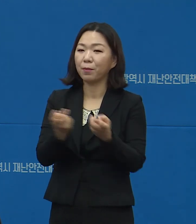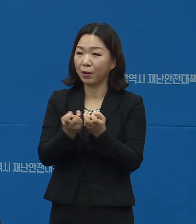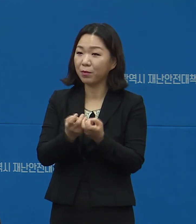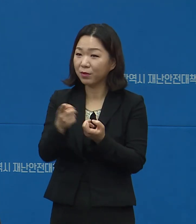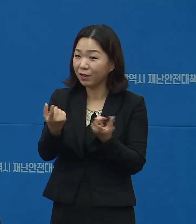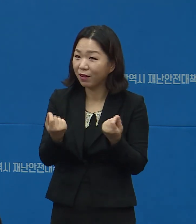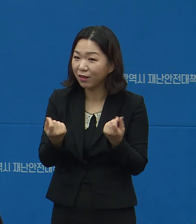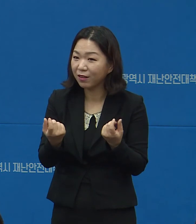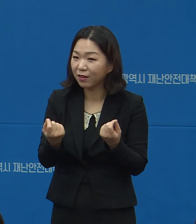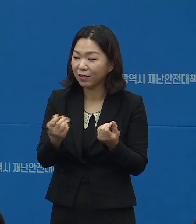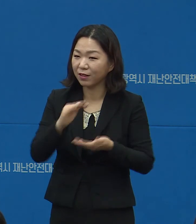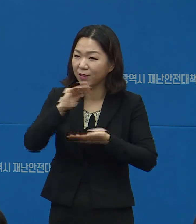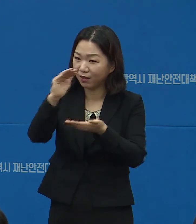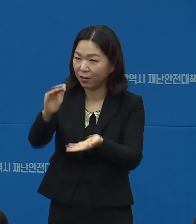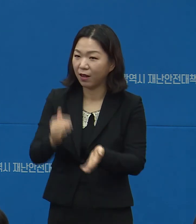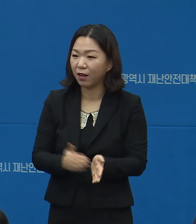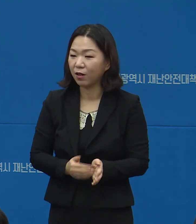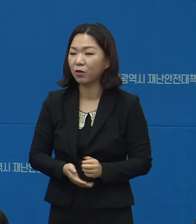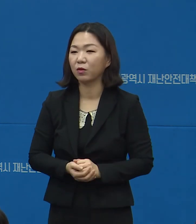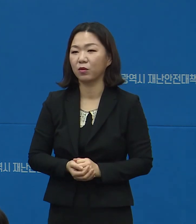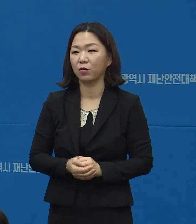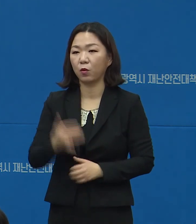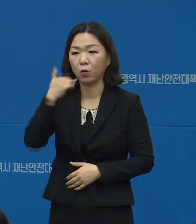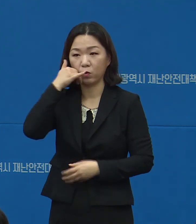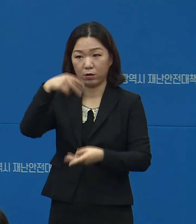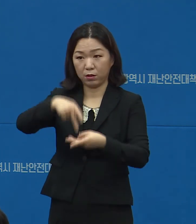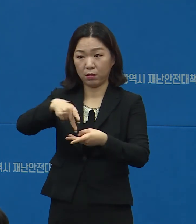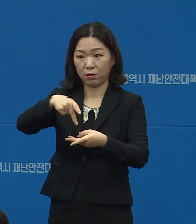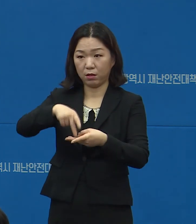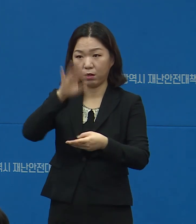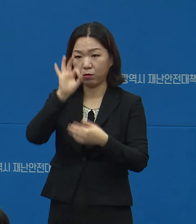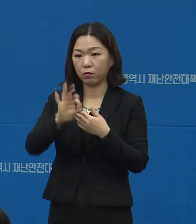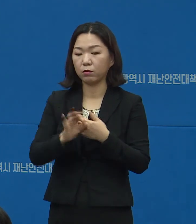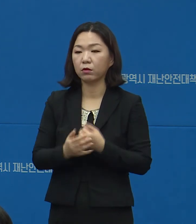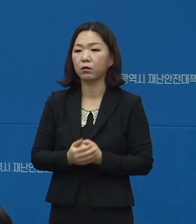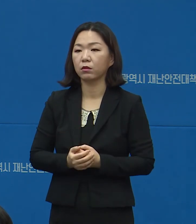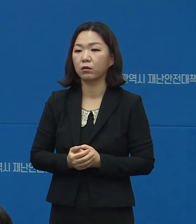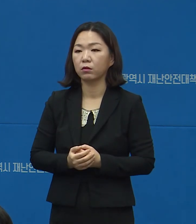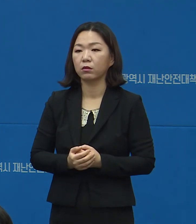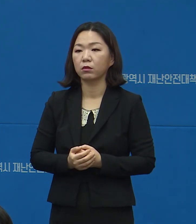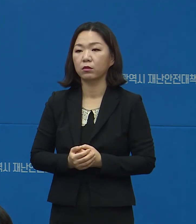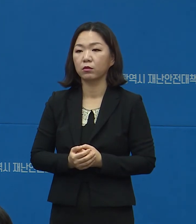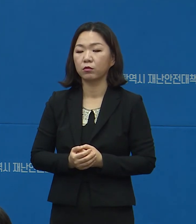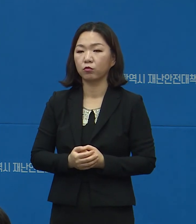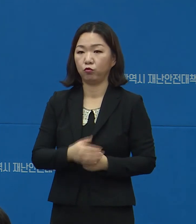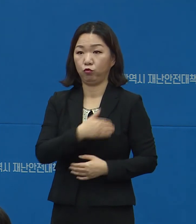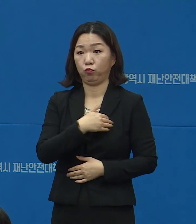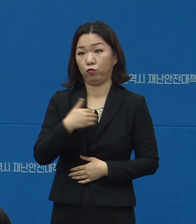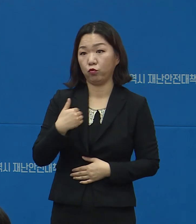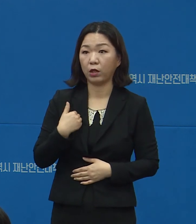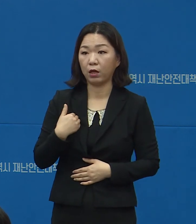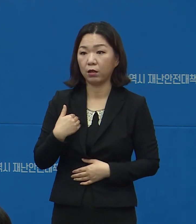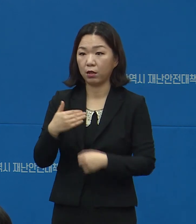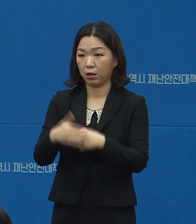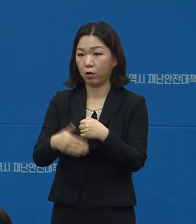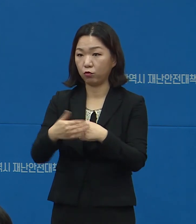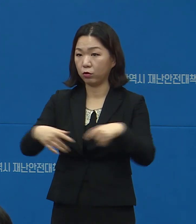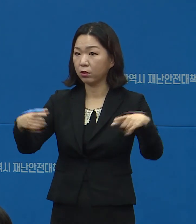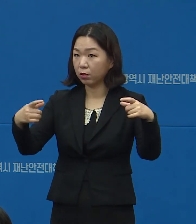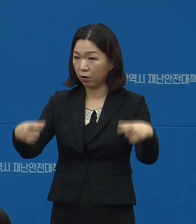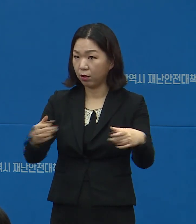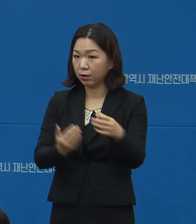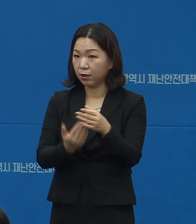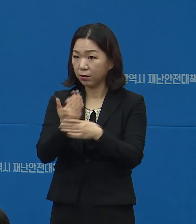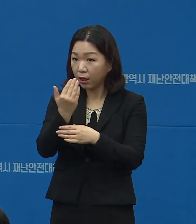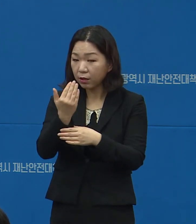드리고 드릴 수 있을 것 같고요. 콜센터인 경우에 저희가 충분하게 저희가 이제 대구에서